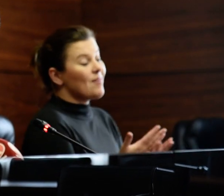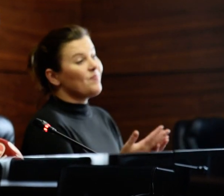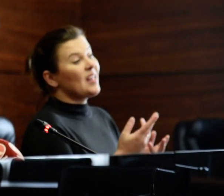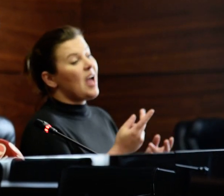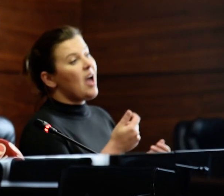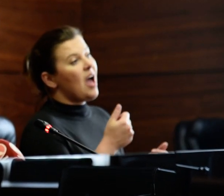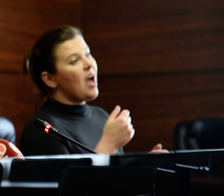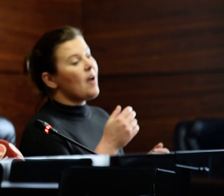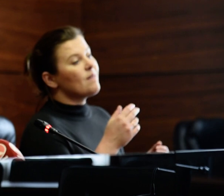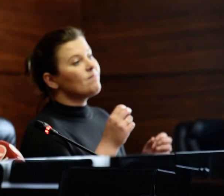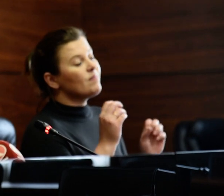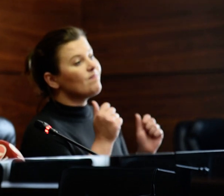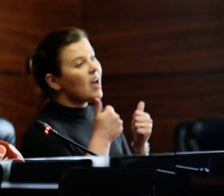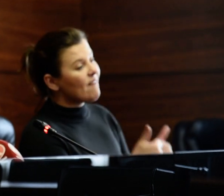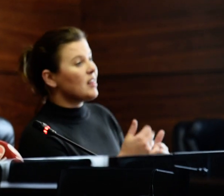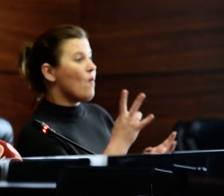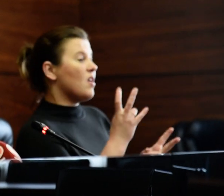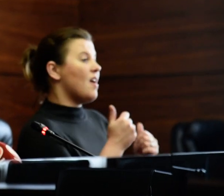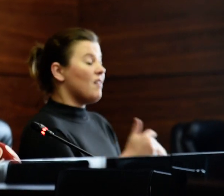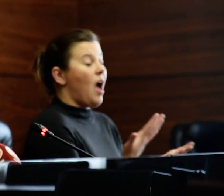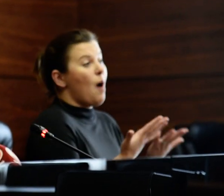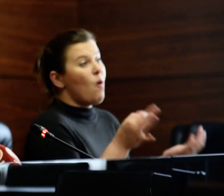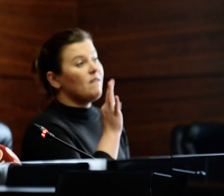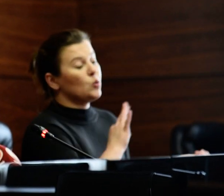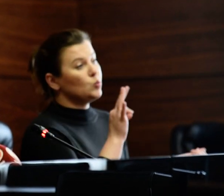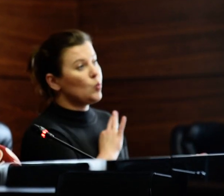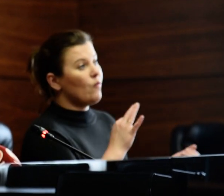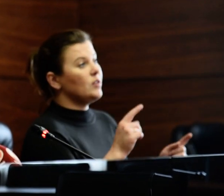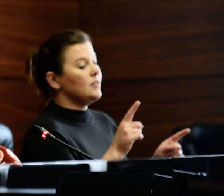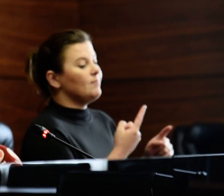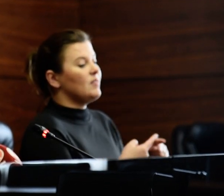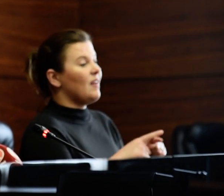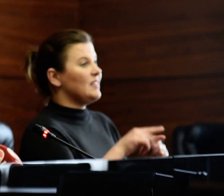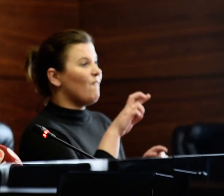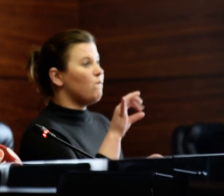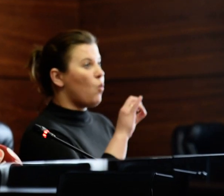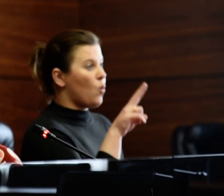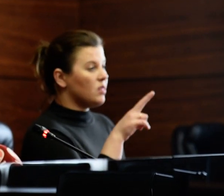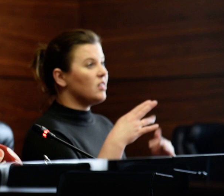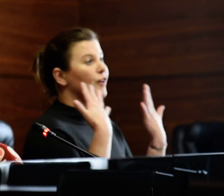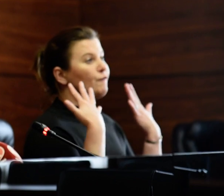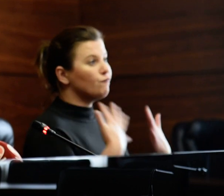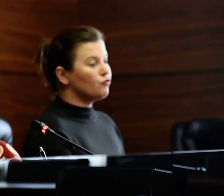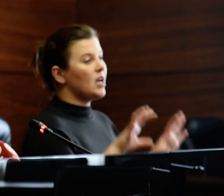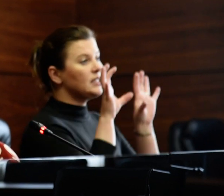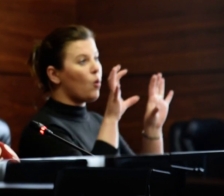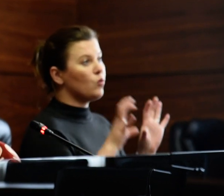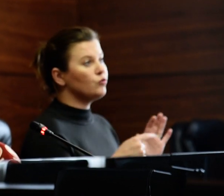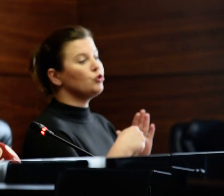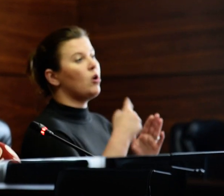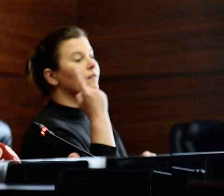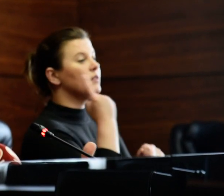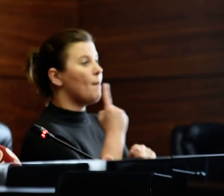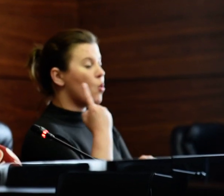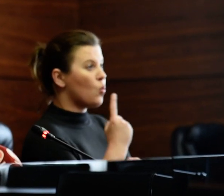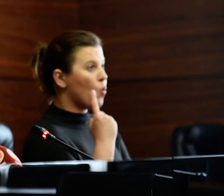неефективно, це інше питання, або використовувати той ще наявний фонд вже законодавчо заборонених,